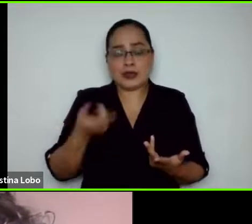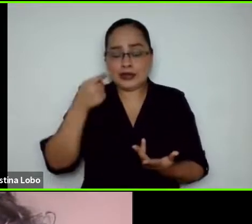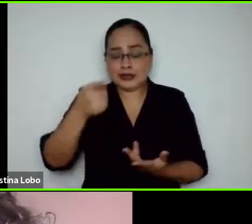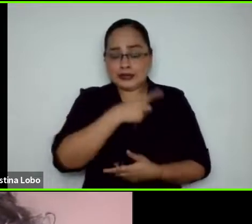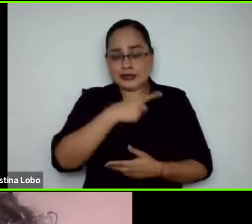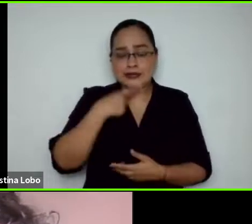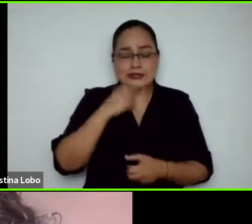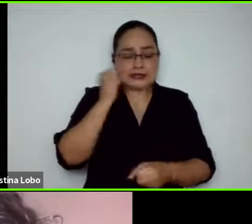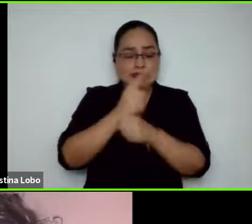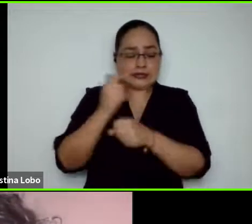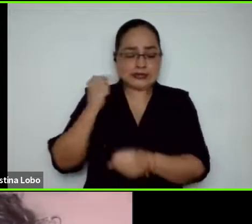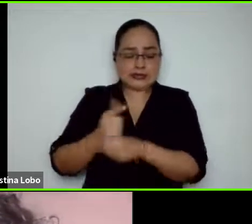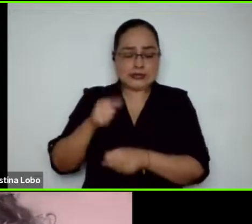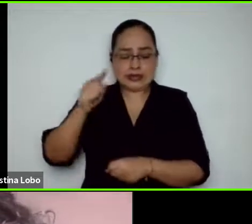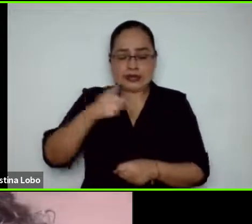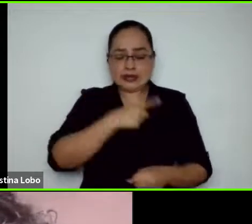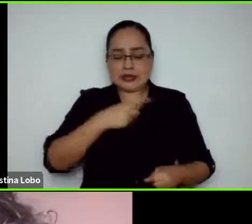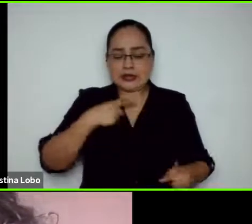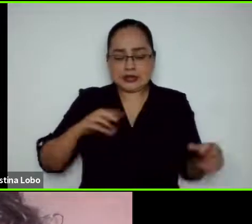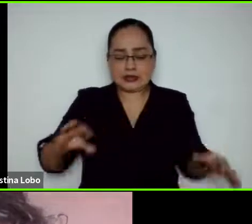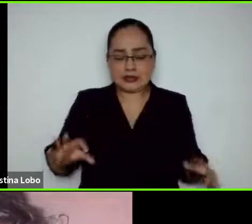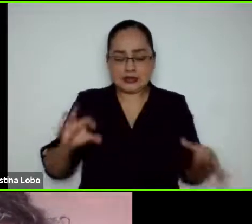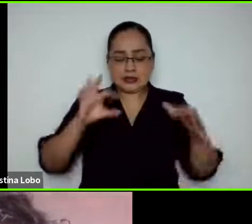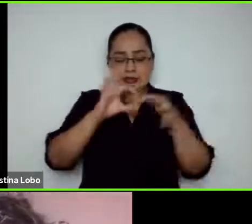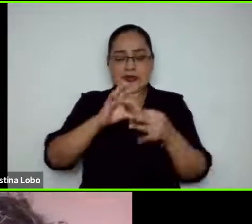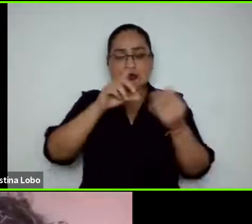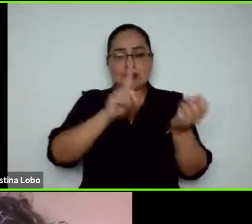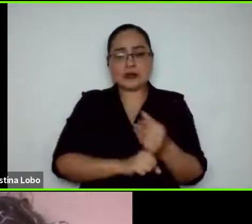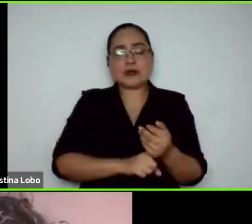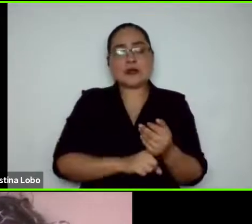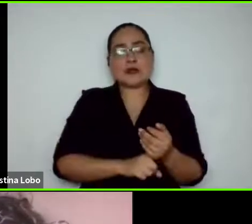debe primar en este caso concreto. Es decir, la expresión X